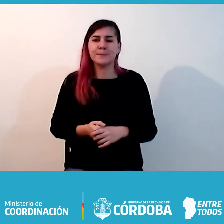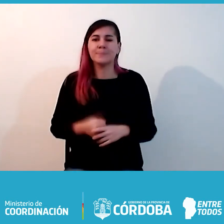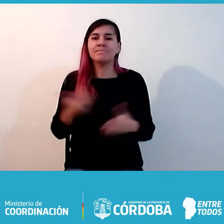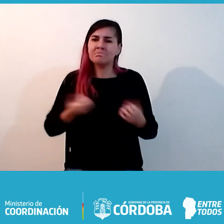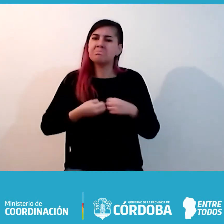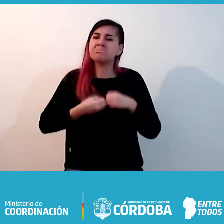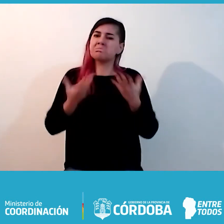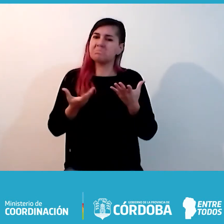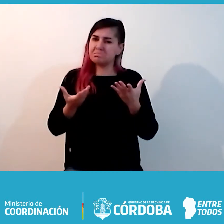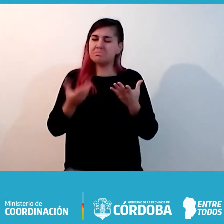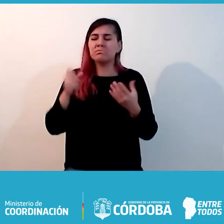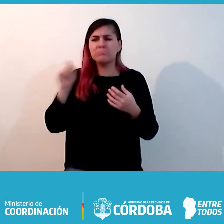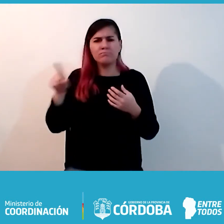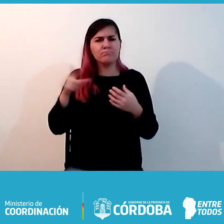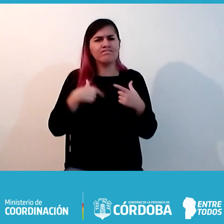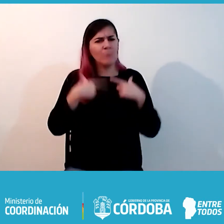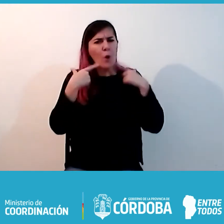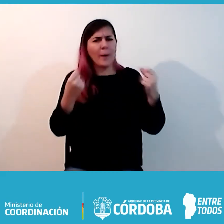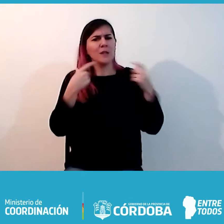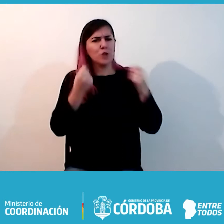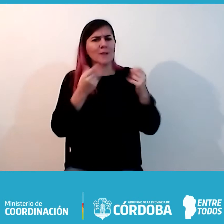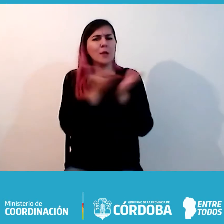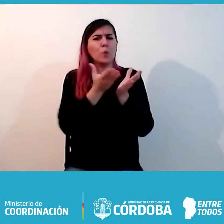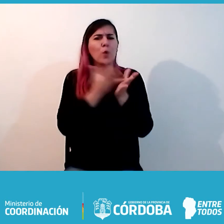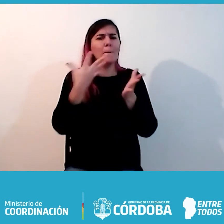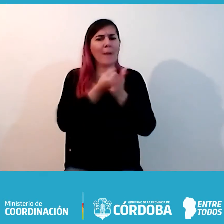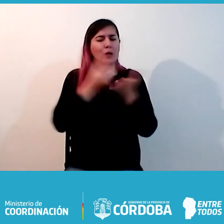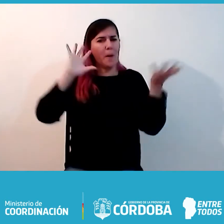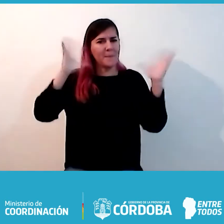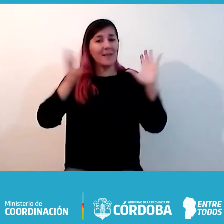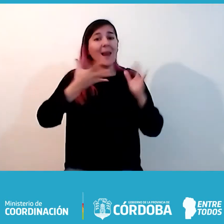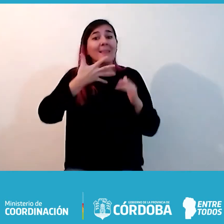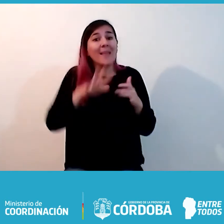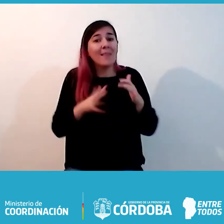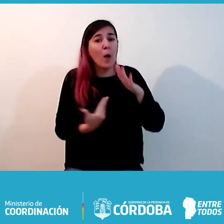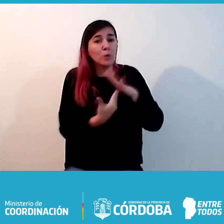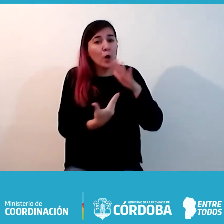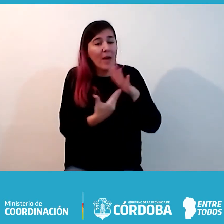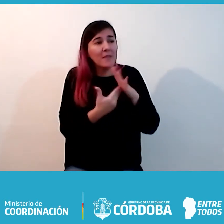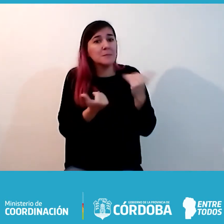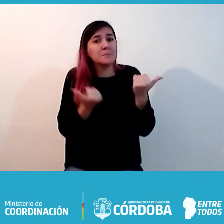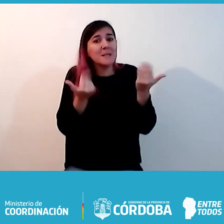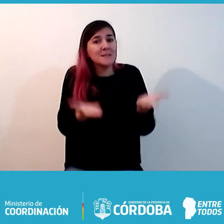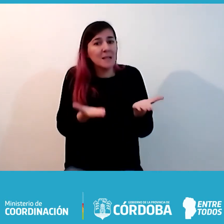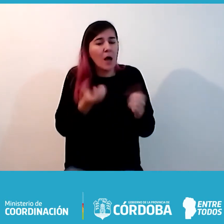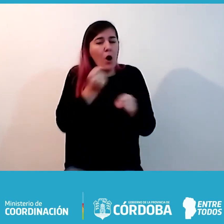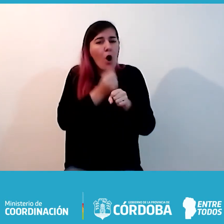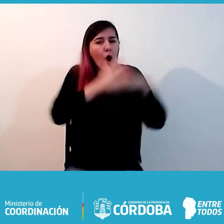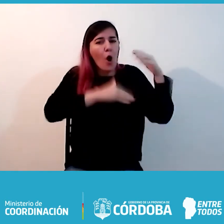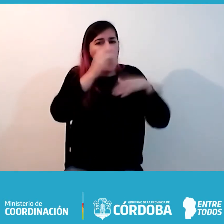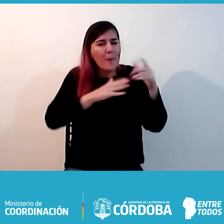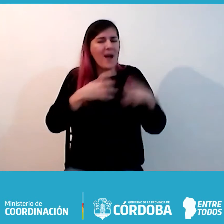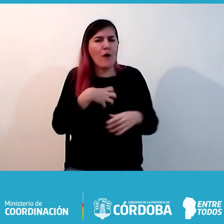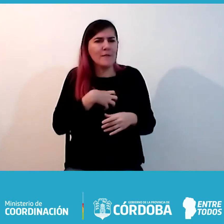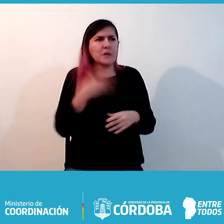Expresa seguidamente sus objeciones al estudio de impacto ambiental. Entiende que las autoridades presentan esta obra con la confianza de que todo irá bien sin tener